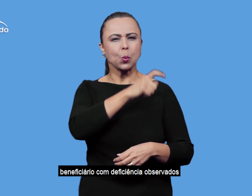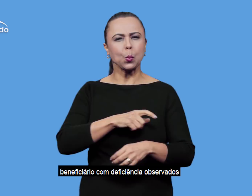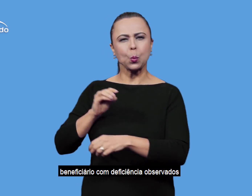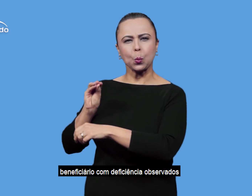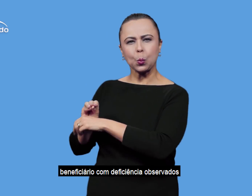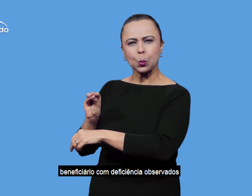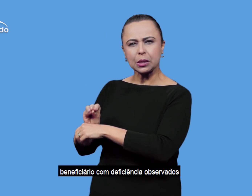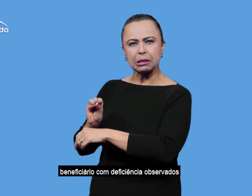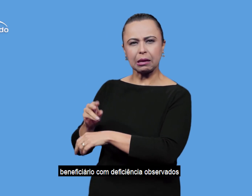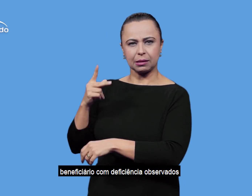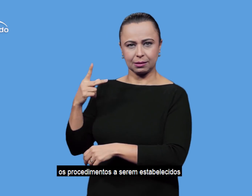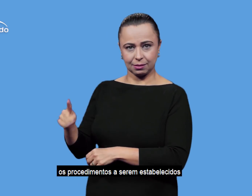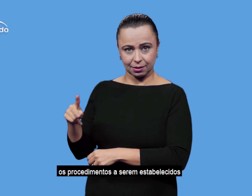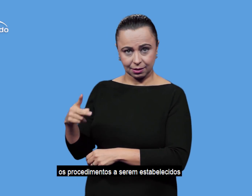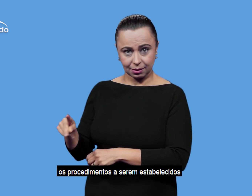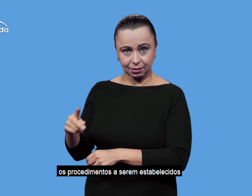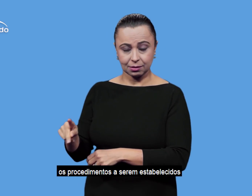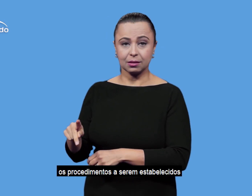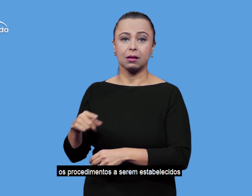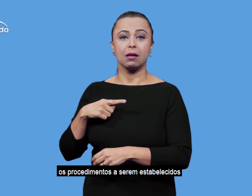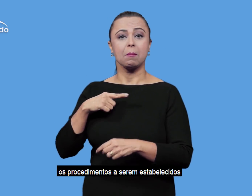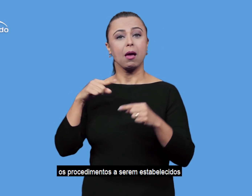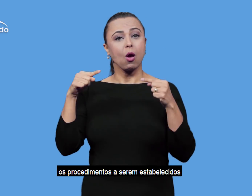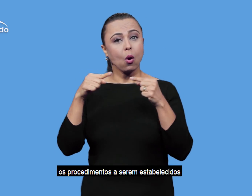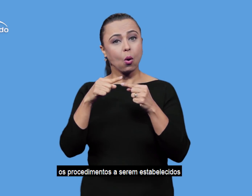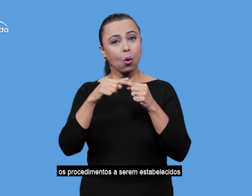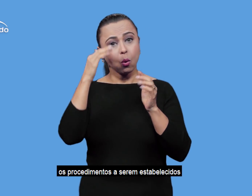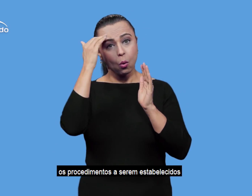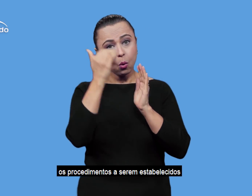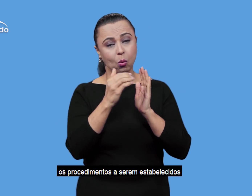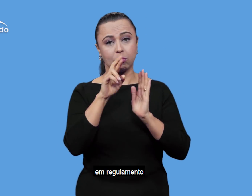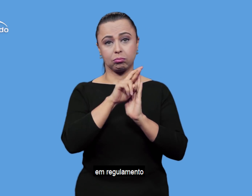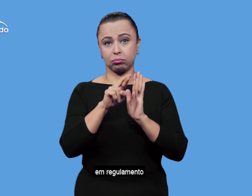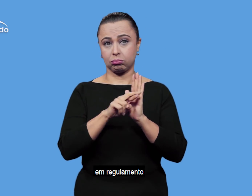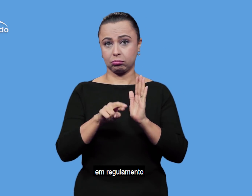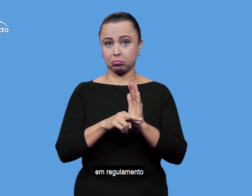observados os procedimentos a serem estabelecidos em regulamento